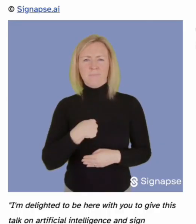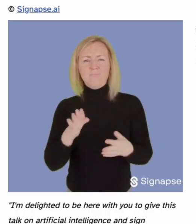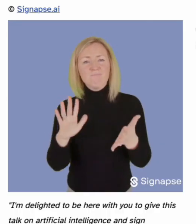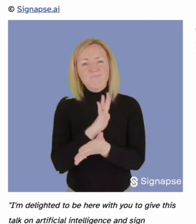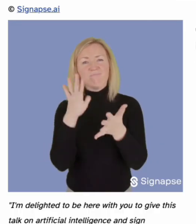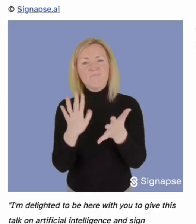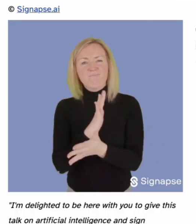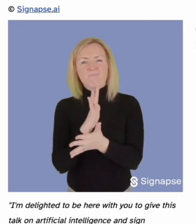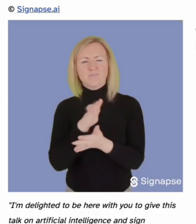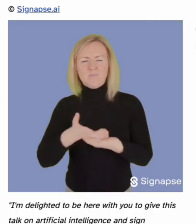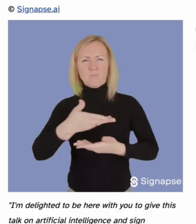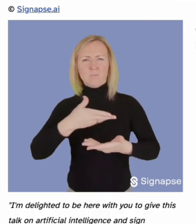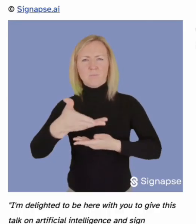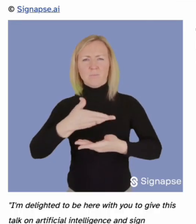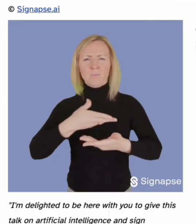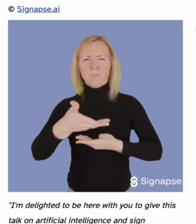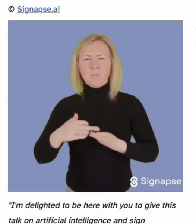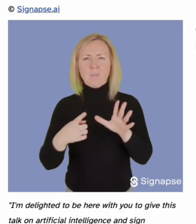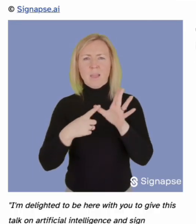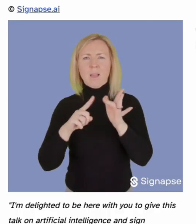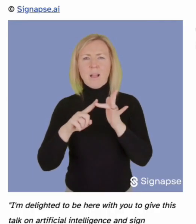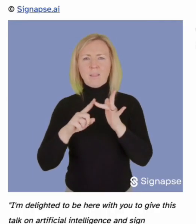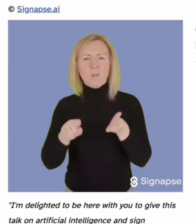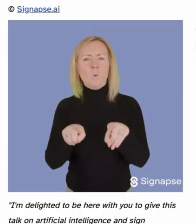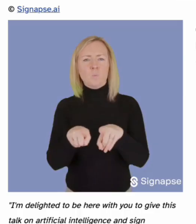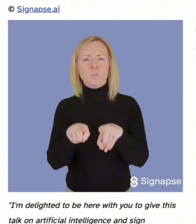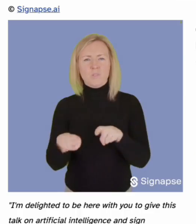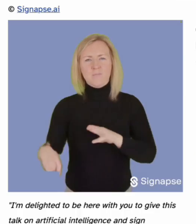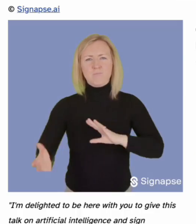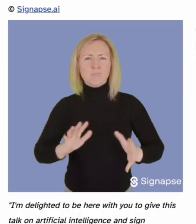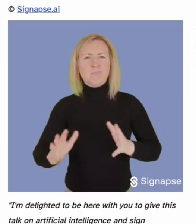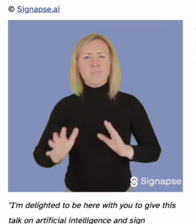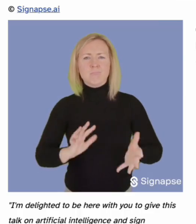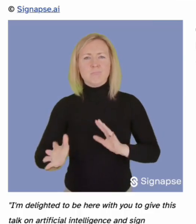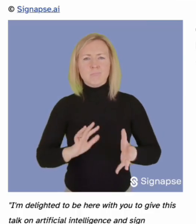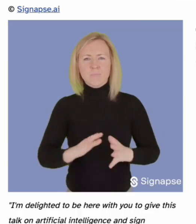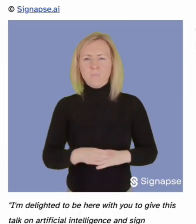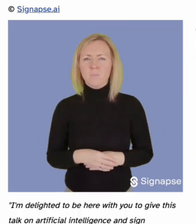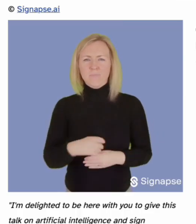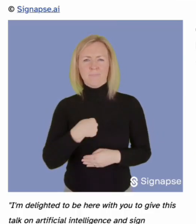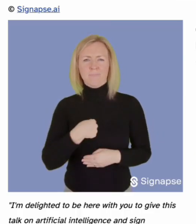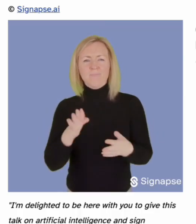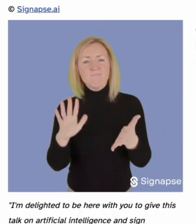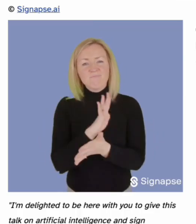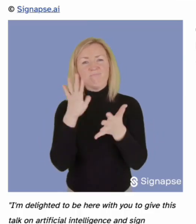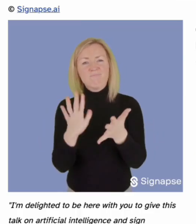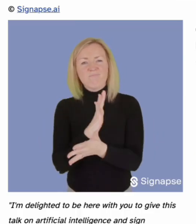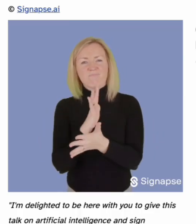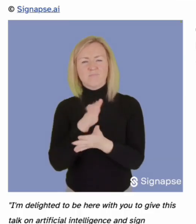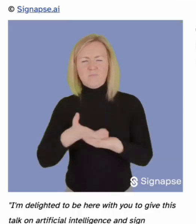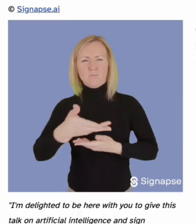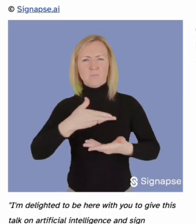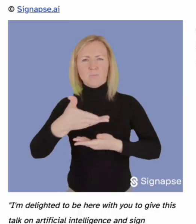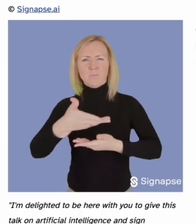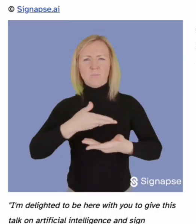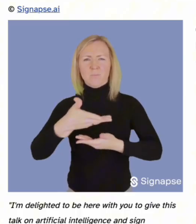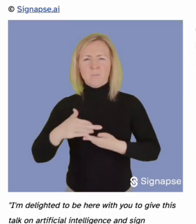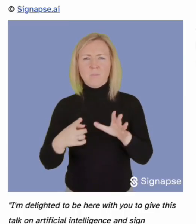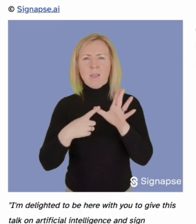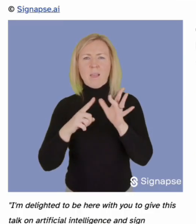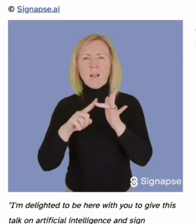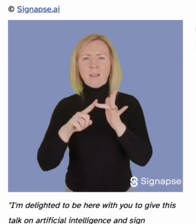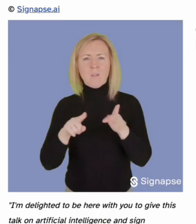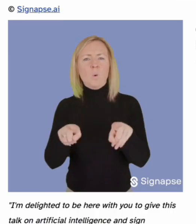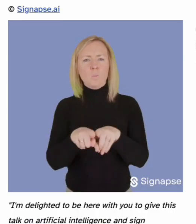c'est vraiment une vraie personne qui signe ou est-ce que c'est l'intelligence artificielle? D'où l'intérêt de mettre un tampon